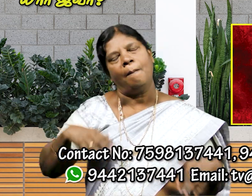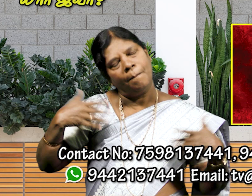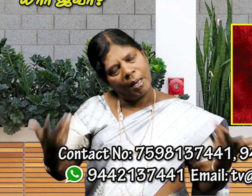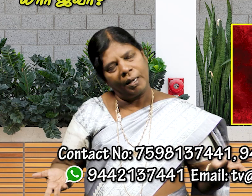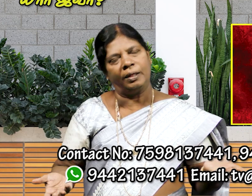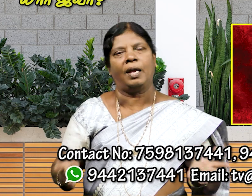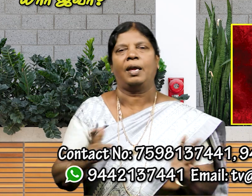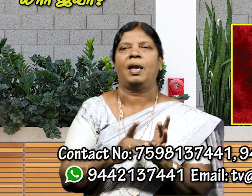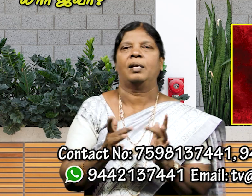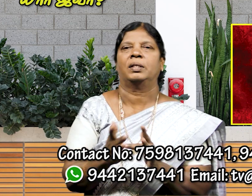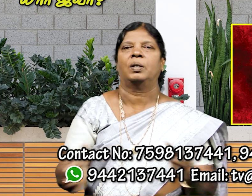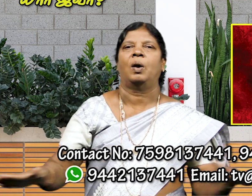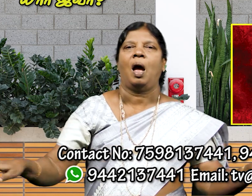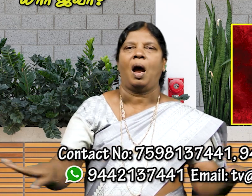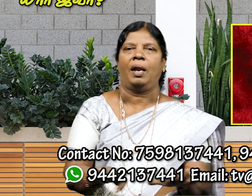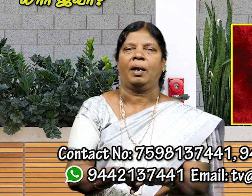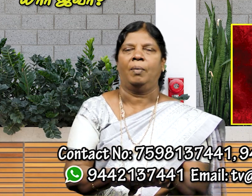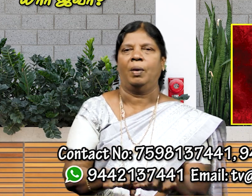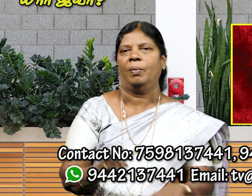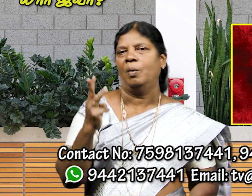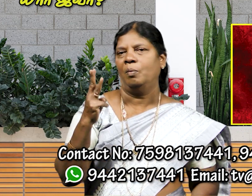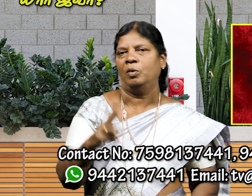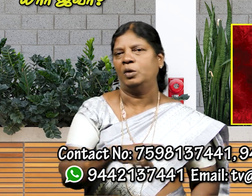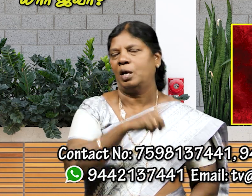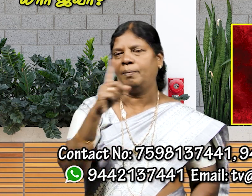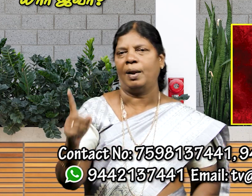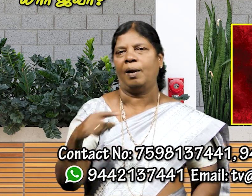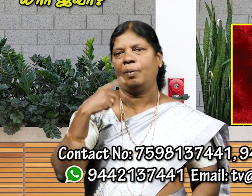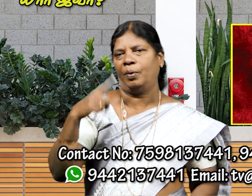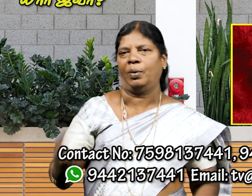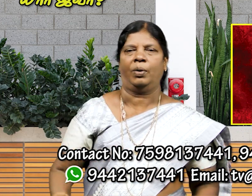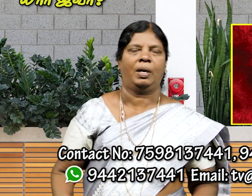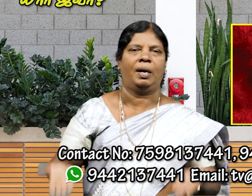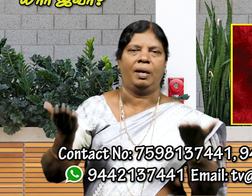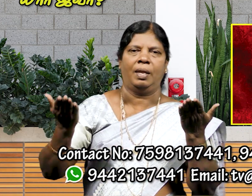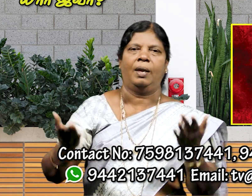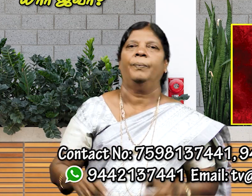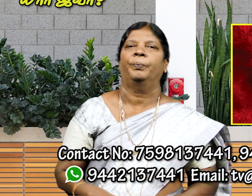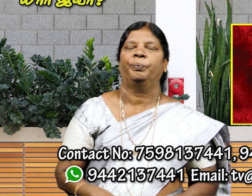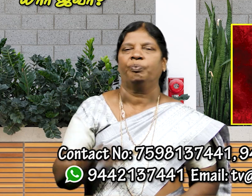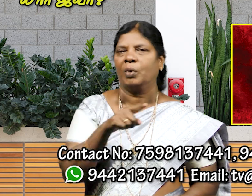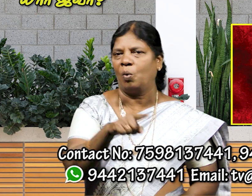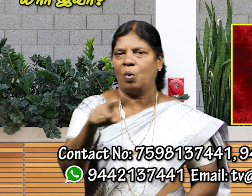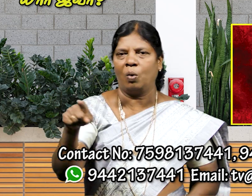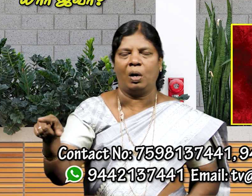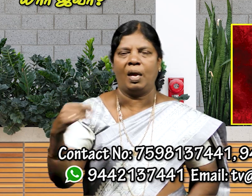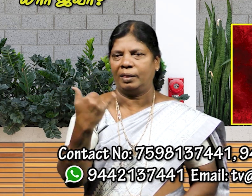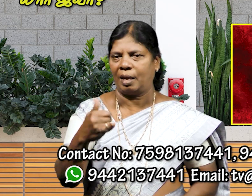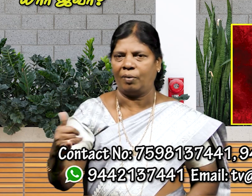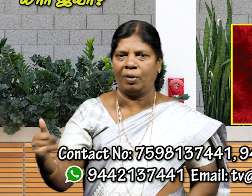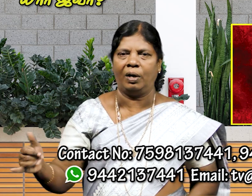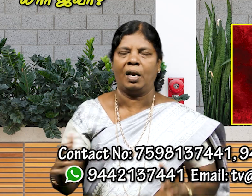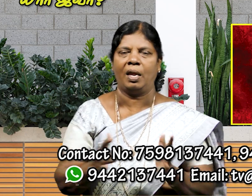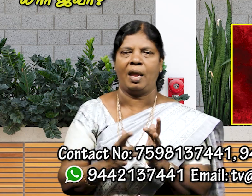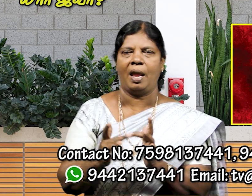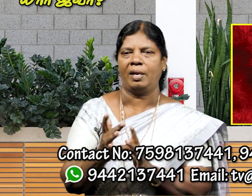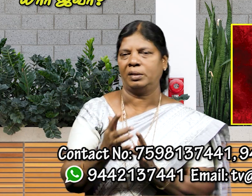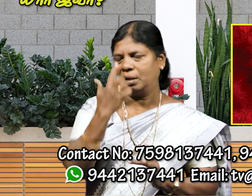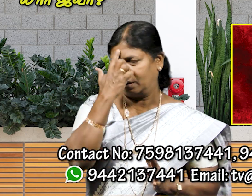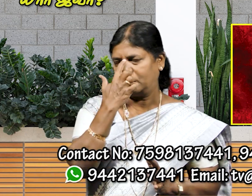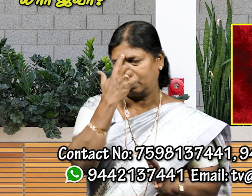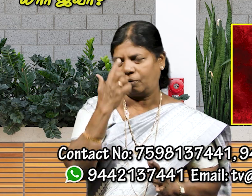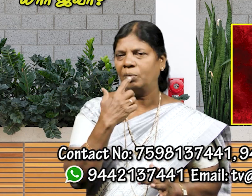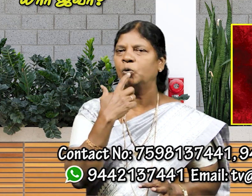மரித்தார். மரித்த இயேசு கிறிஸ்து அடக்கம் பண்ணப்பட்டு மூன்றாம் நாள் உயிருடன் எழுந்தார். உங்களுடைய